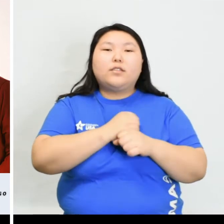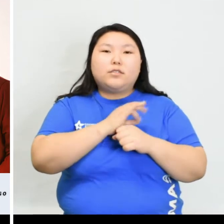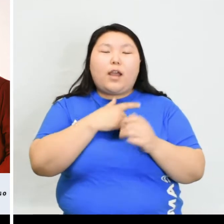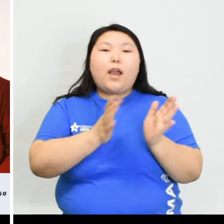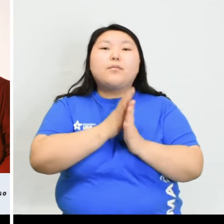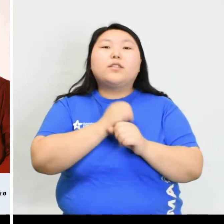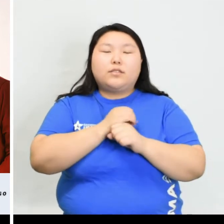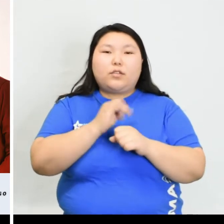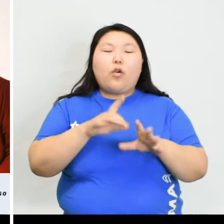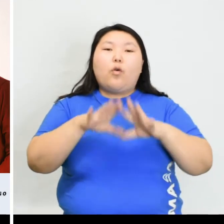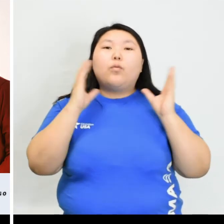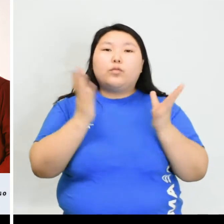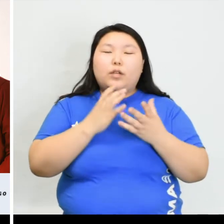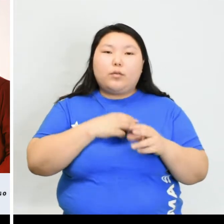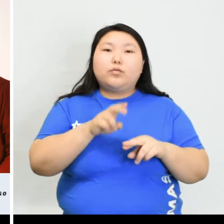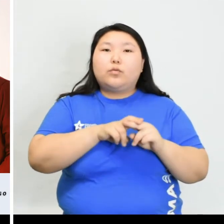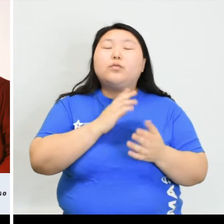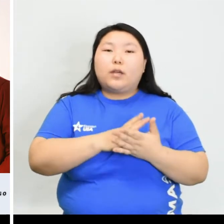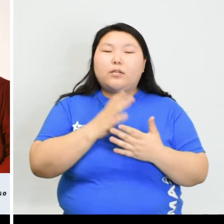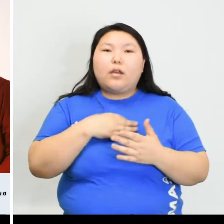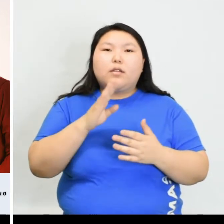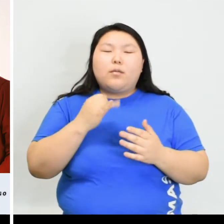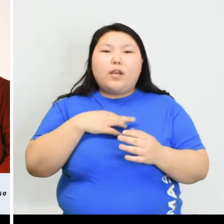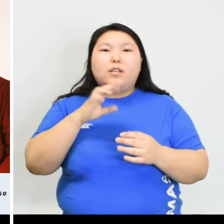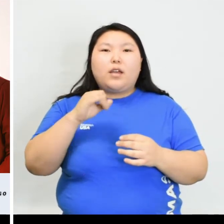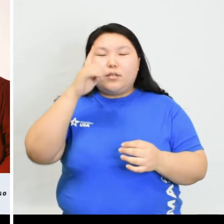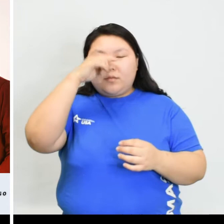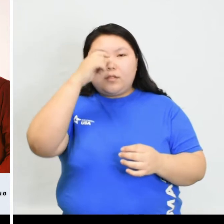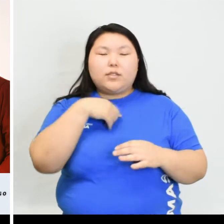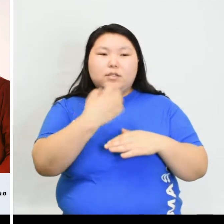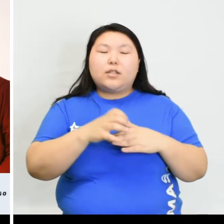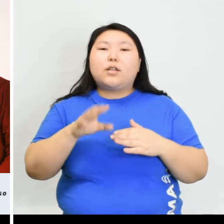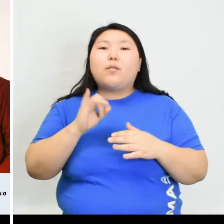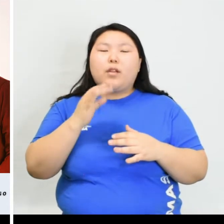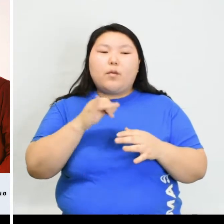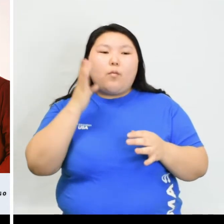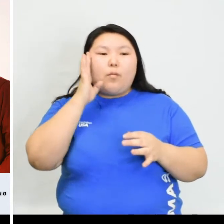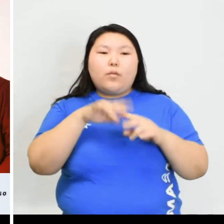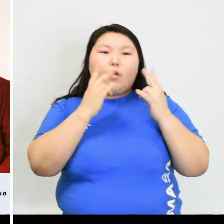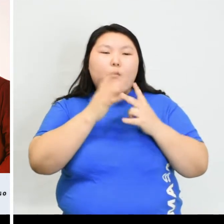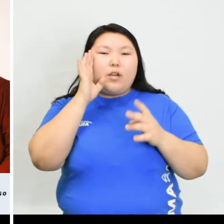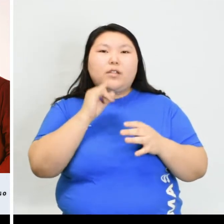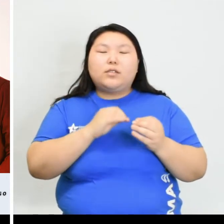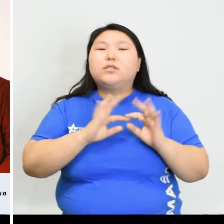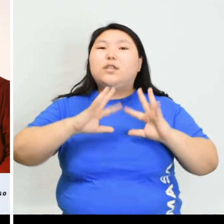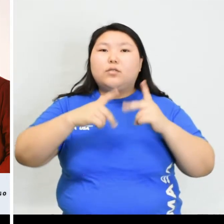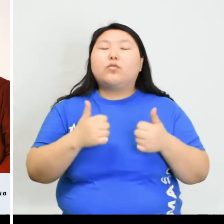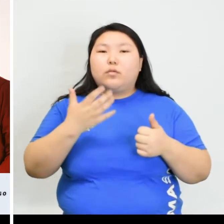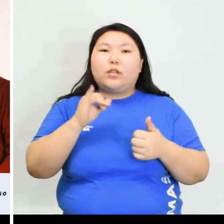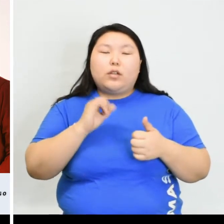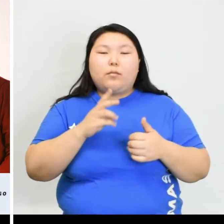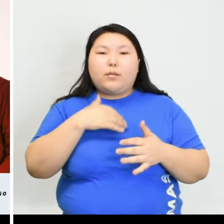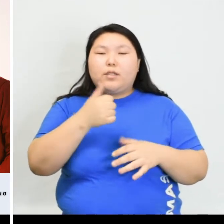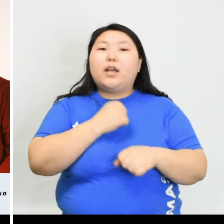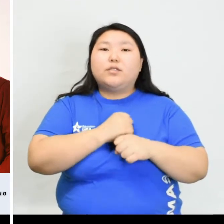ажилтдаг бүгдээрээ ингээд сууж байгаа тийм нэг яаж эрүүл мэндийн салбарын нийгмийн бодлогыг яаж сайжруулах вэ гэдэг тал дээр манайх бол айго сайжилж